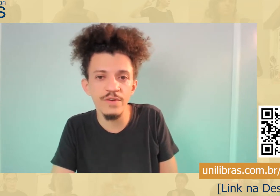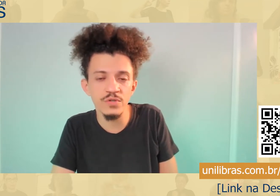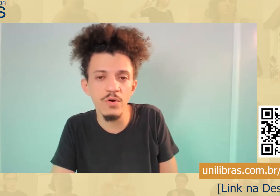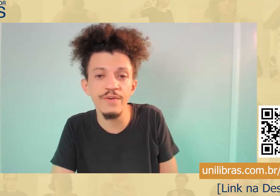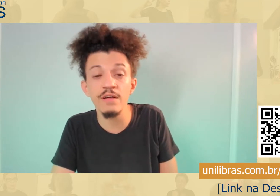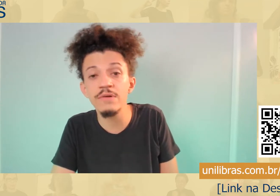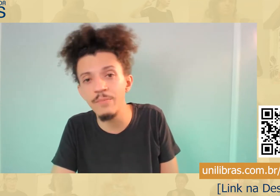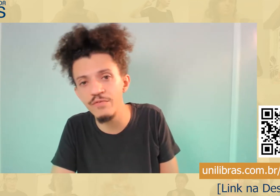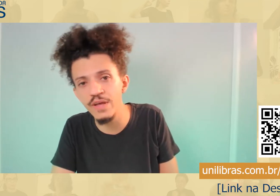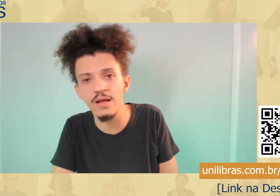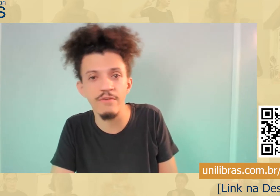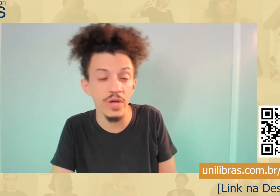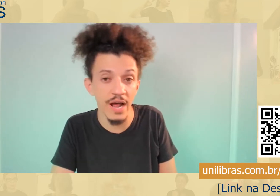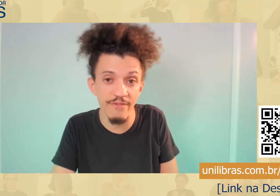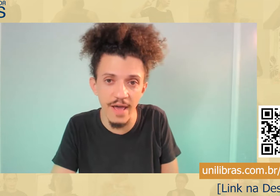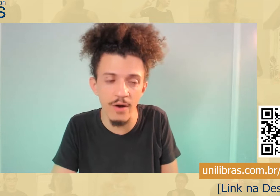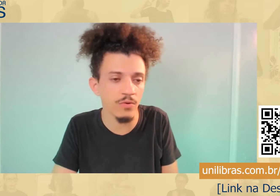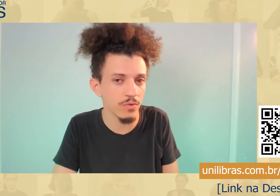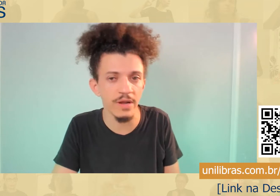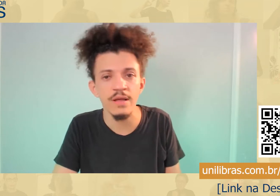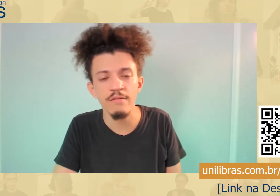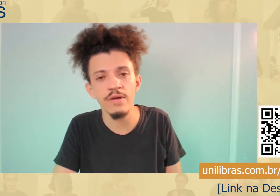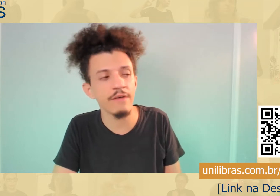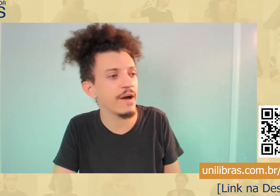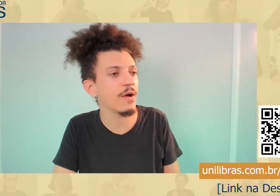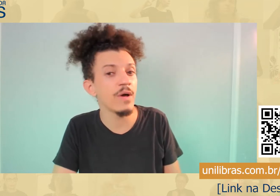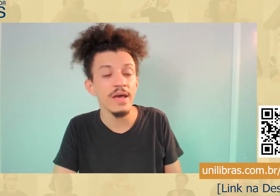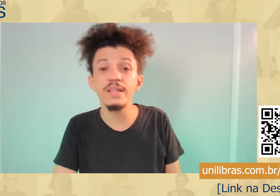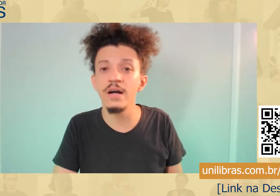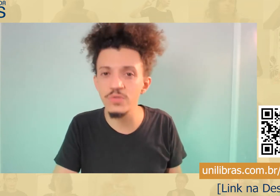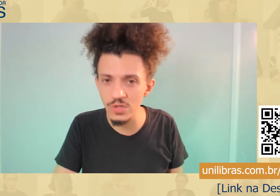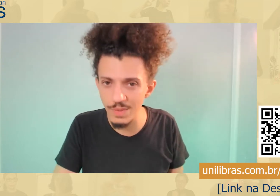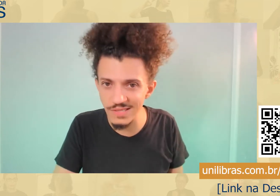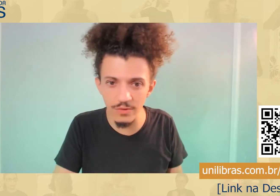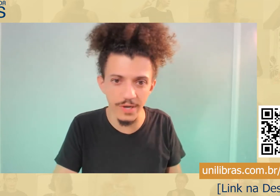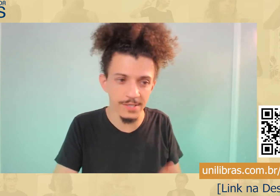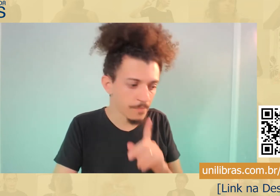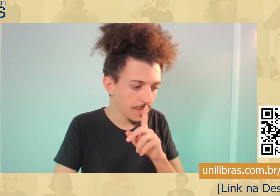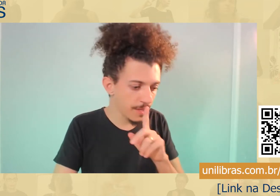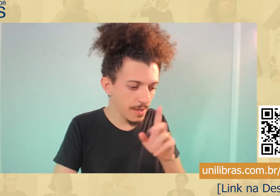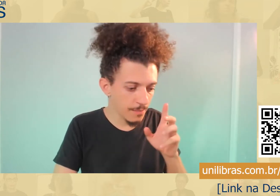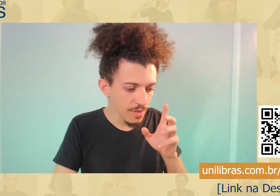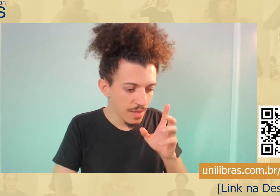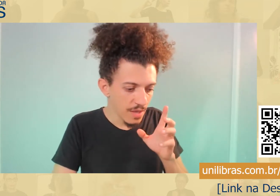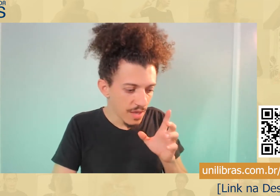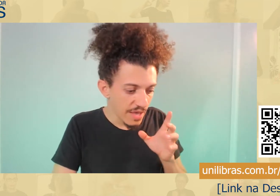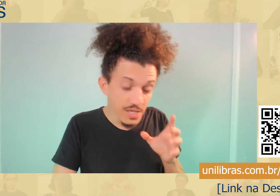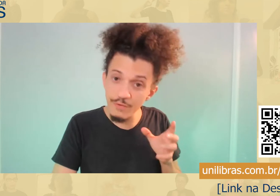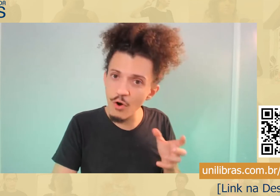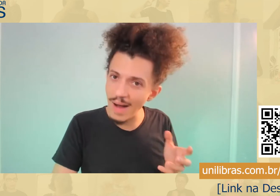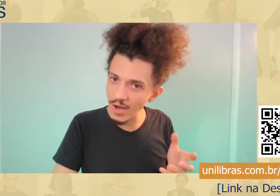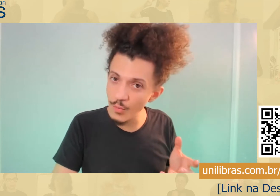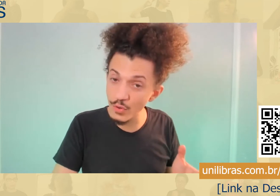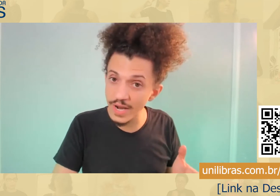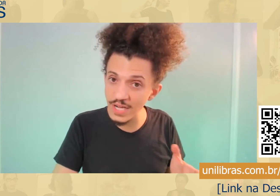doutor professor Fernando Capovilla, Valquíria Rafael, doutora Valquíria Rafael e tantos outros pesquisadores. E isso